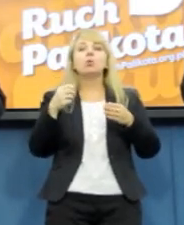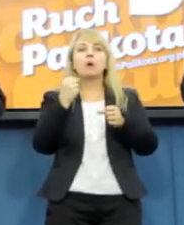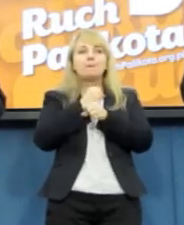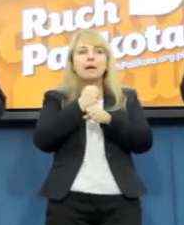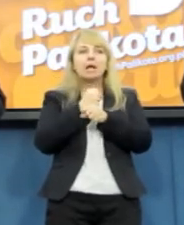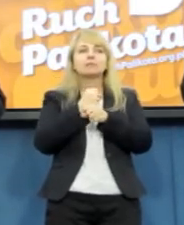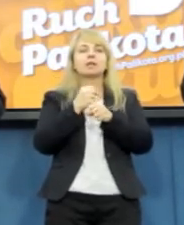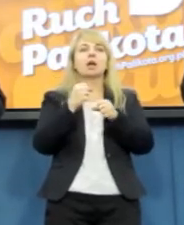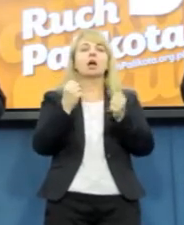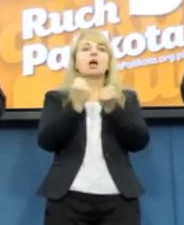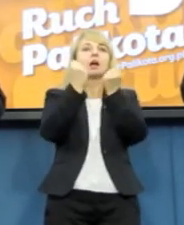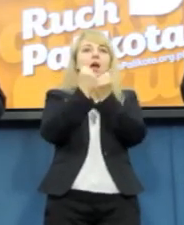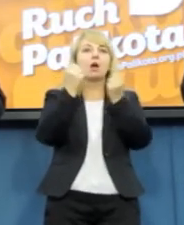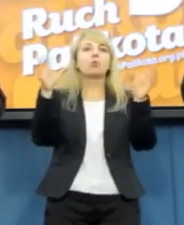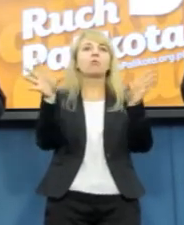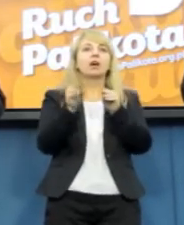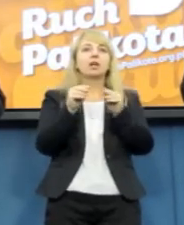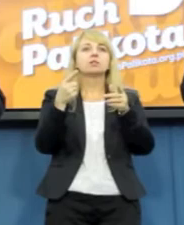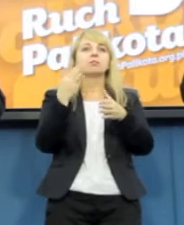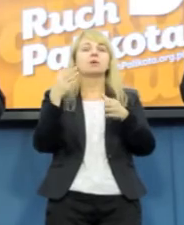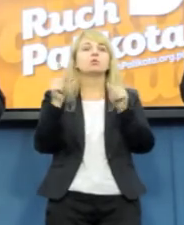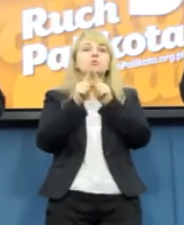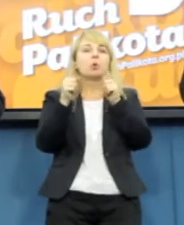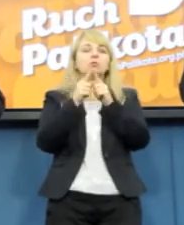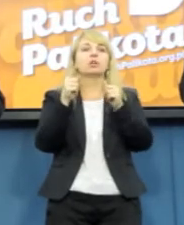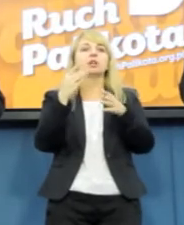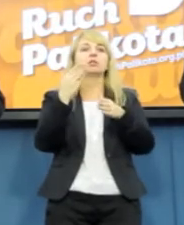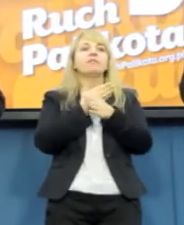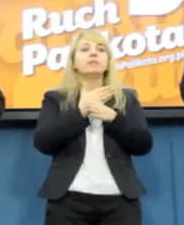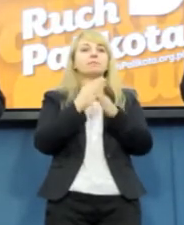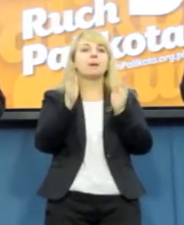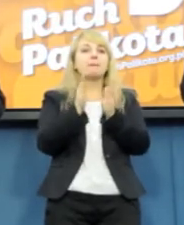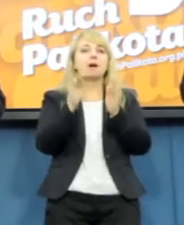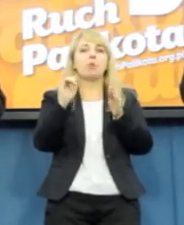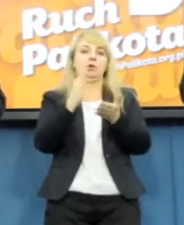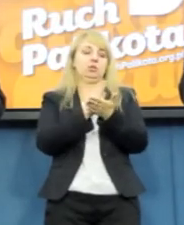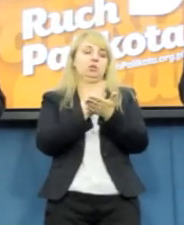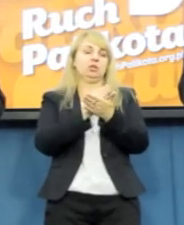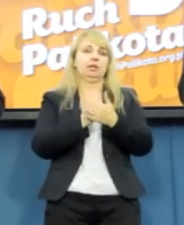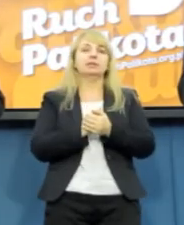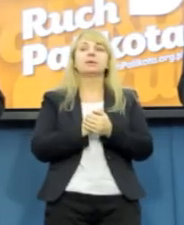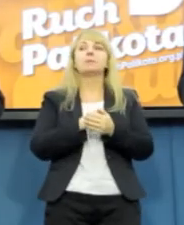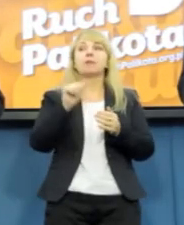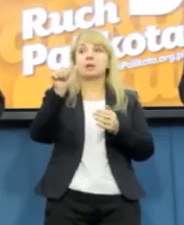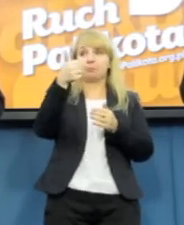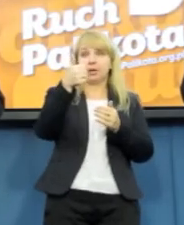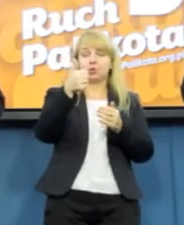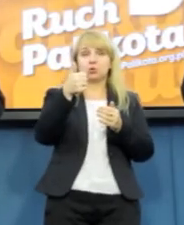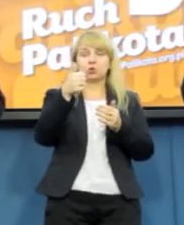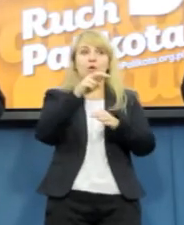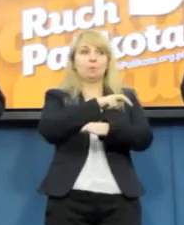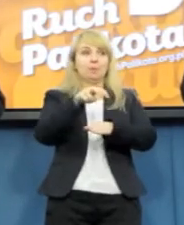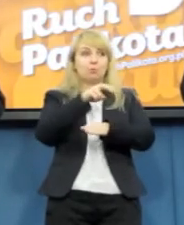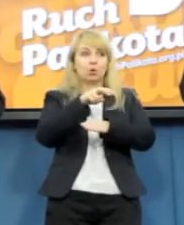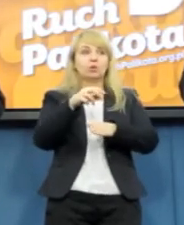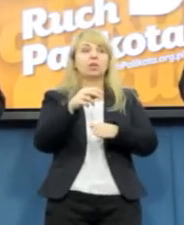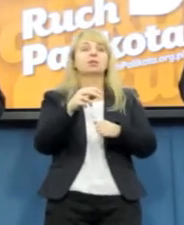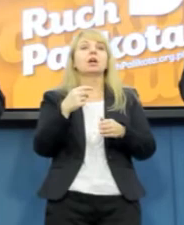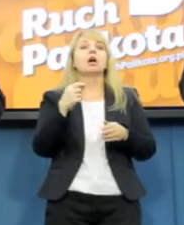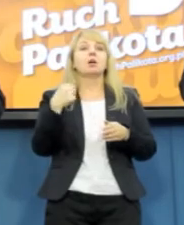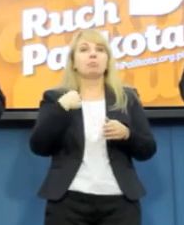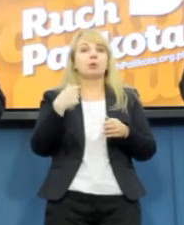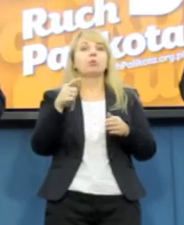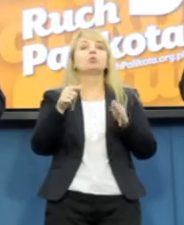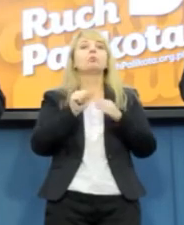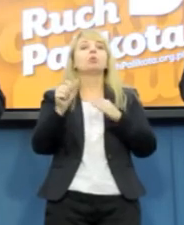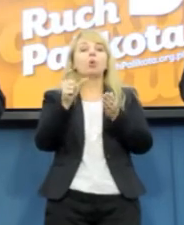temu. Pakietu wspierającego drobną przedsiębiorczość w Polsce. Pierwszy projekt, który omawialiśmy w zeszły czwartek, dotyczył skrócenia VAT-u. Natomiast